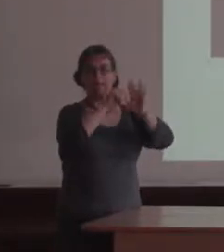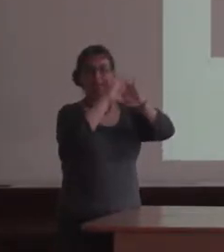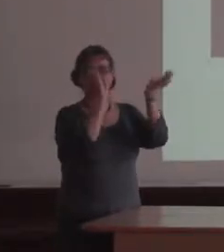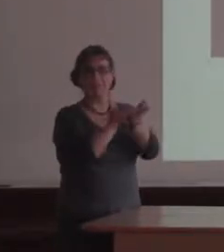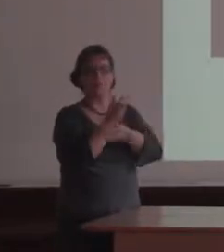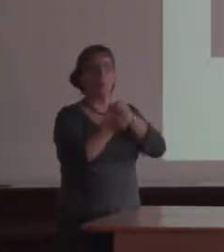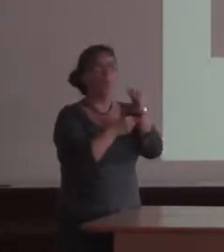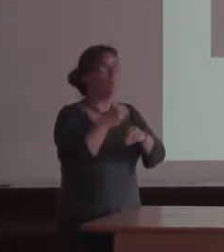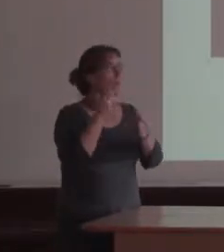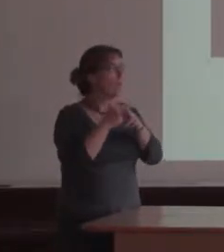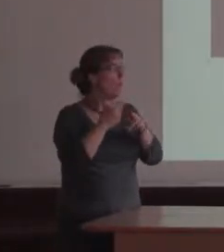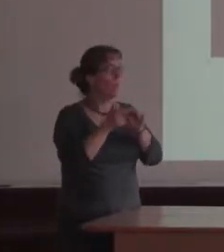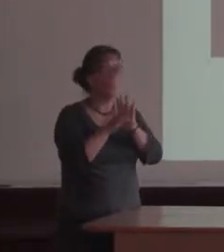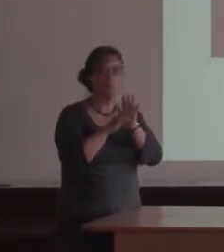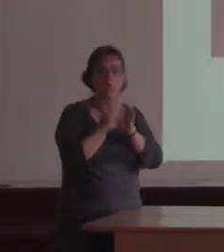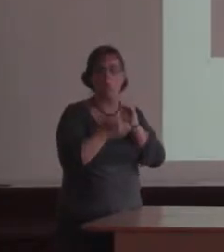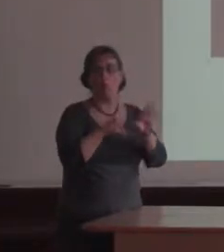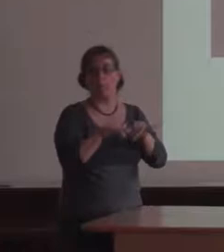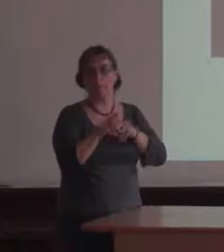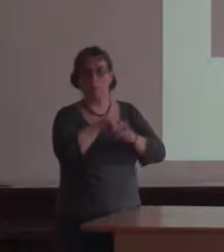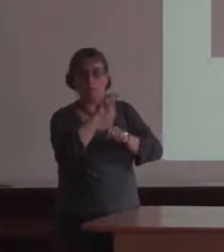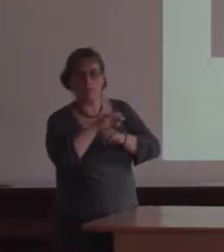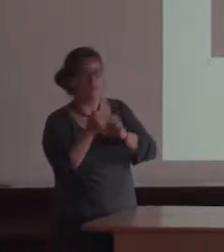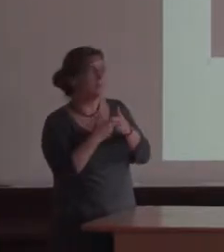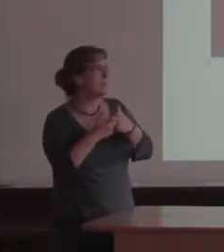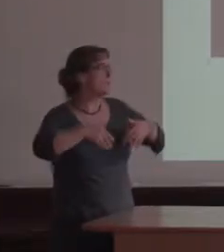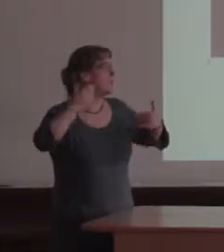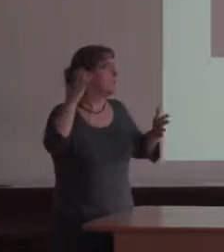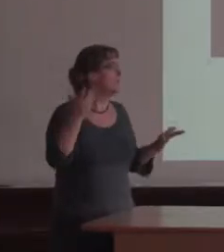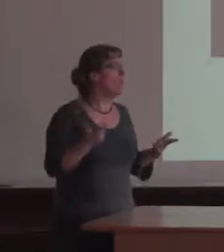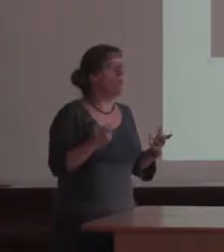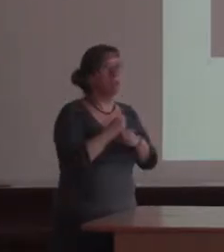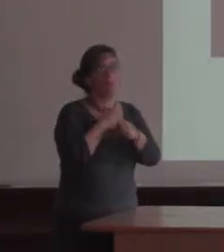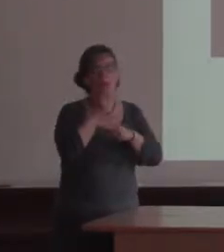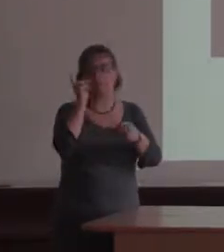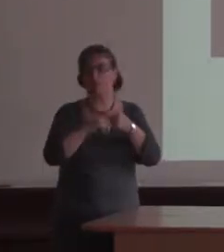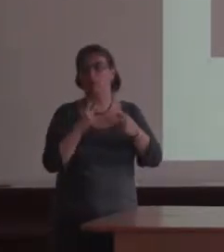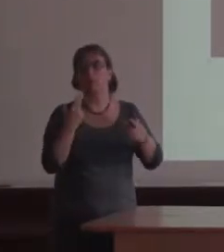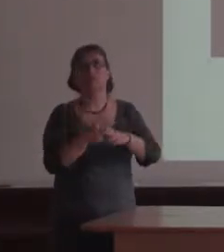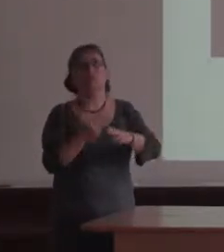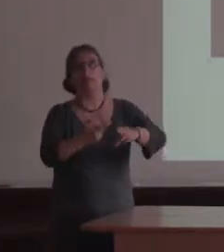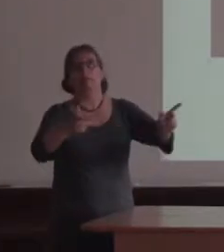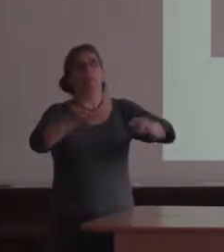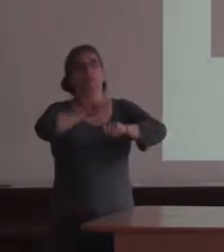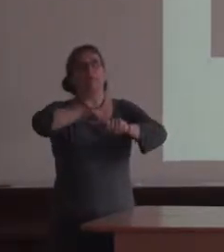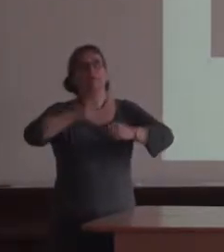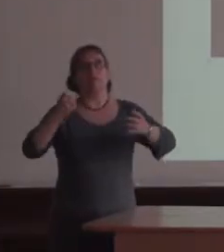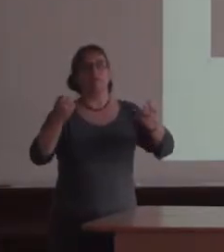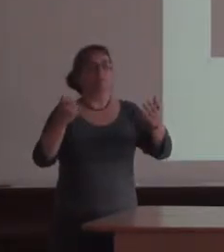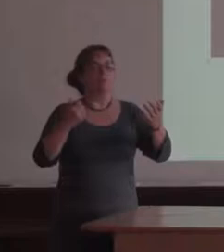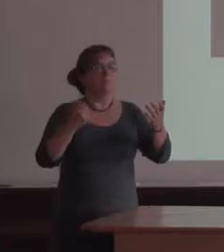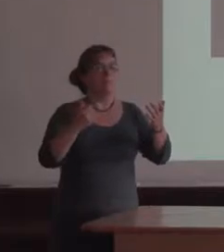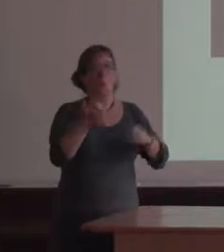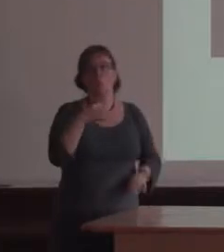ou de la méthode de test. Si par exemple, je suis en train de travailler sur un test qui s'appelle test-toto, je vais juste lui dire